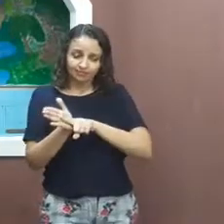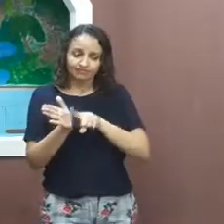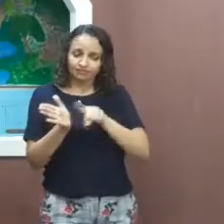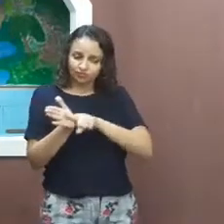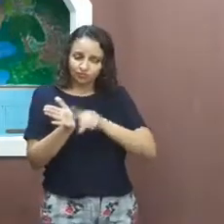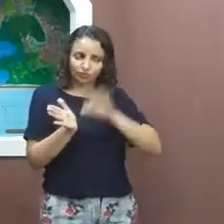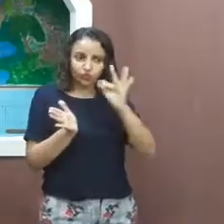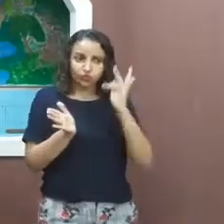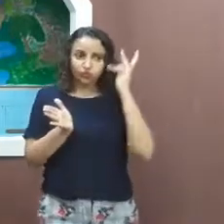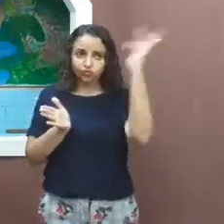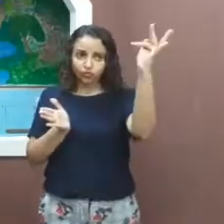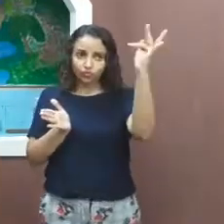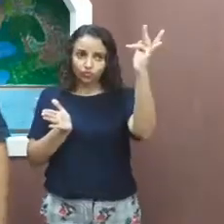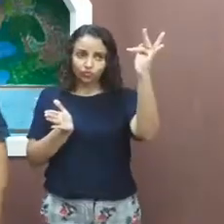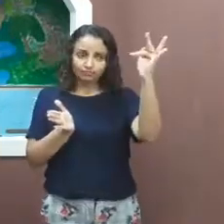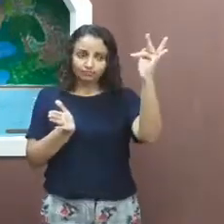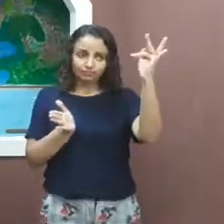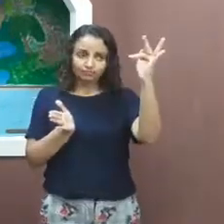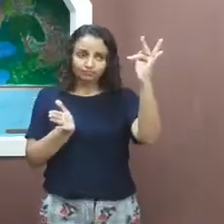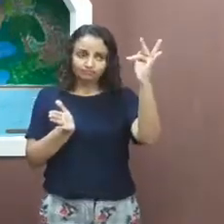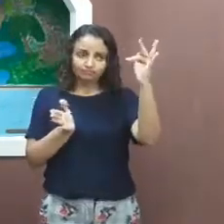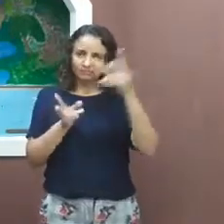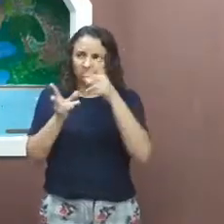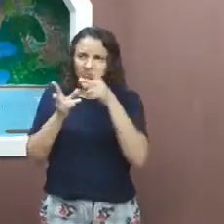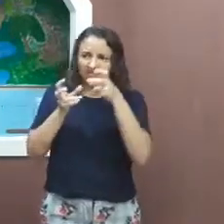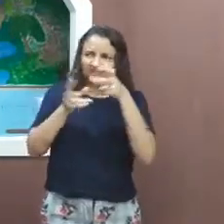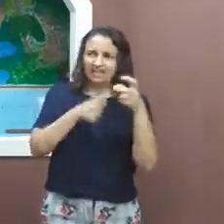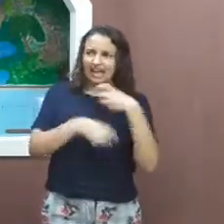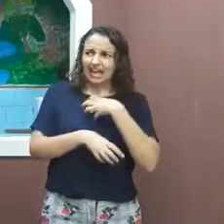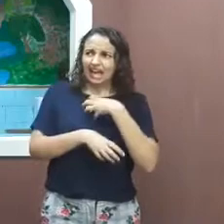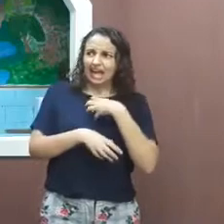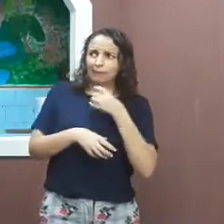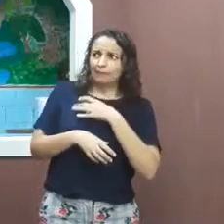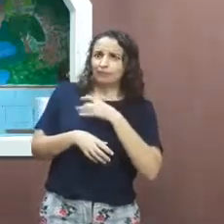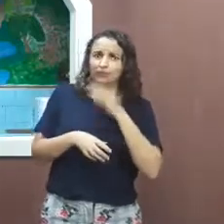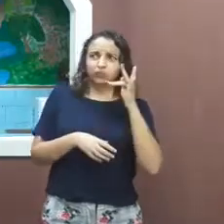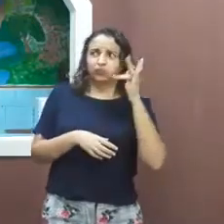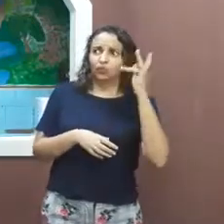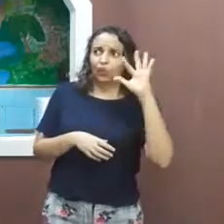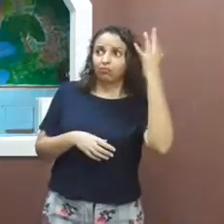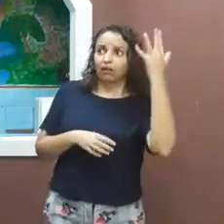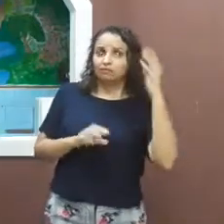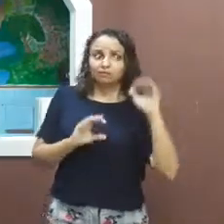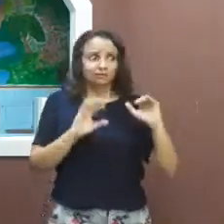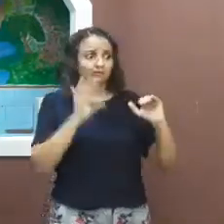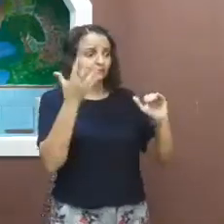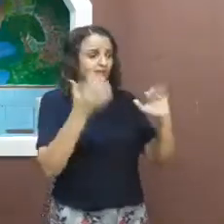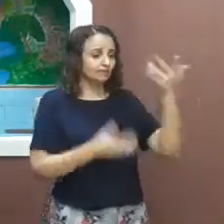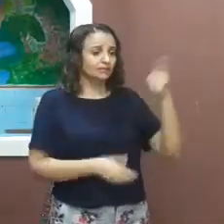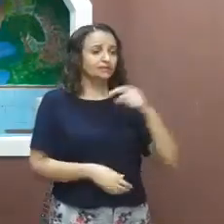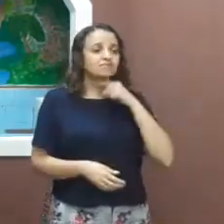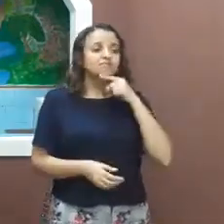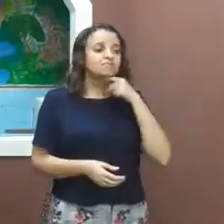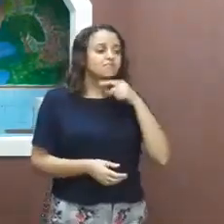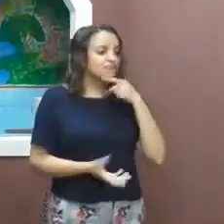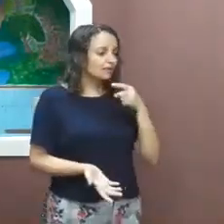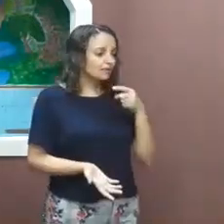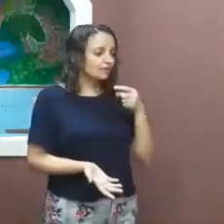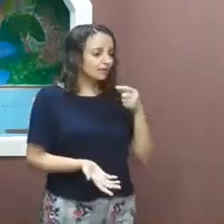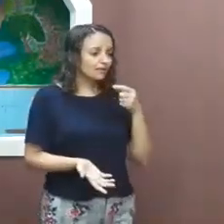no futuro. A própria palavra do Senhor fala: alguém pode acrescentar uma hora à sua